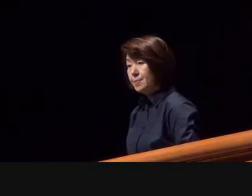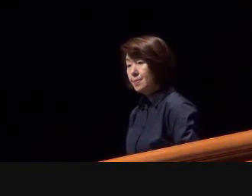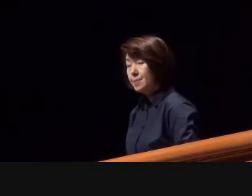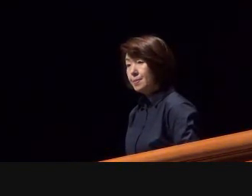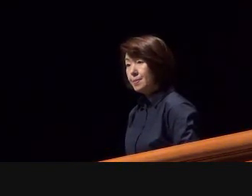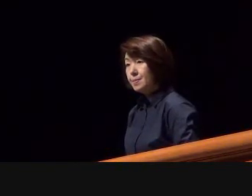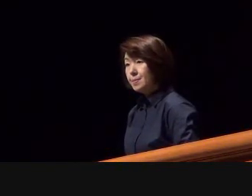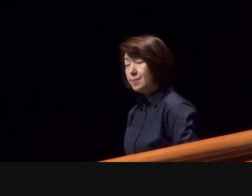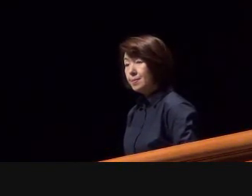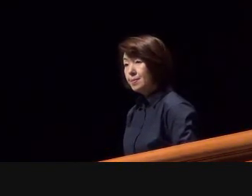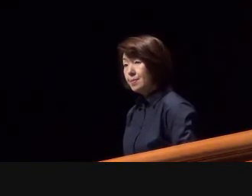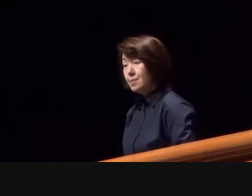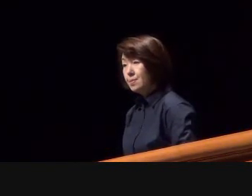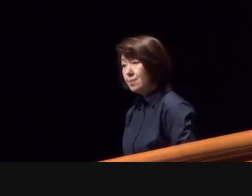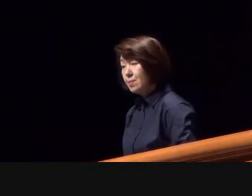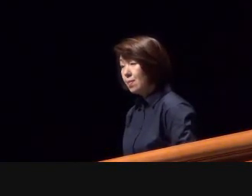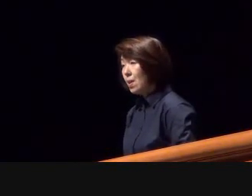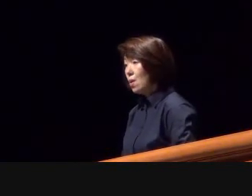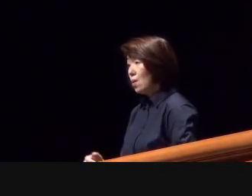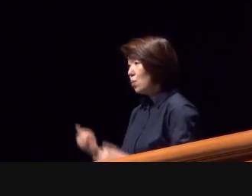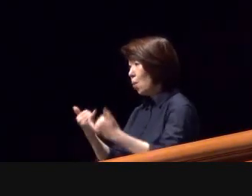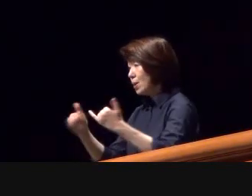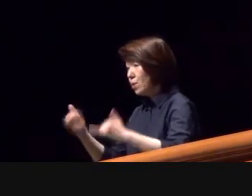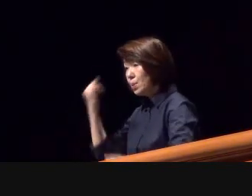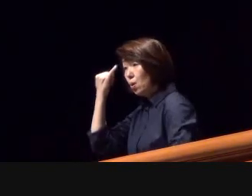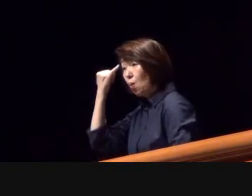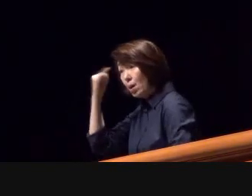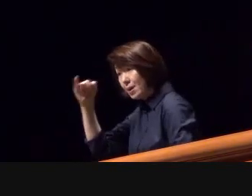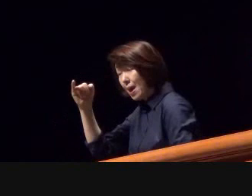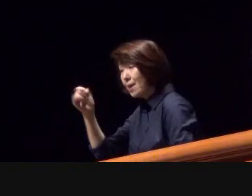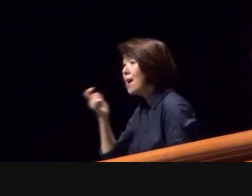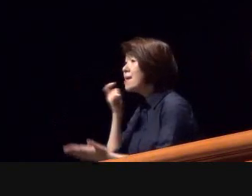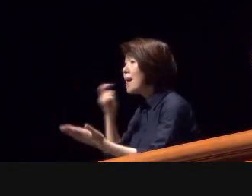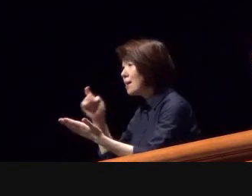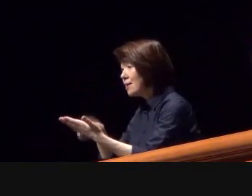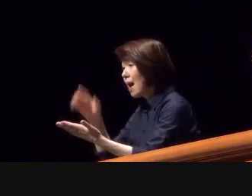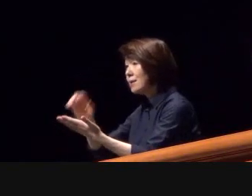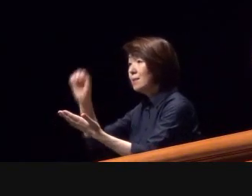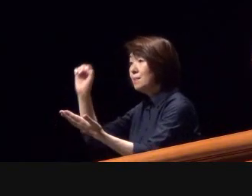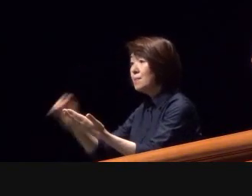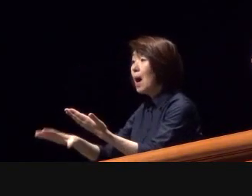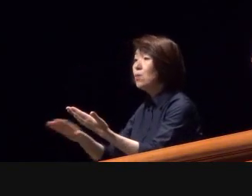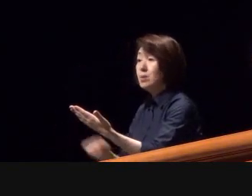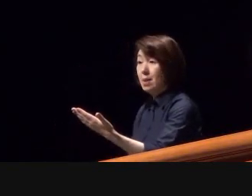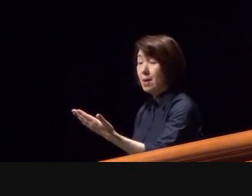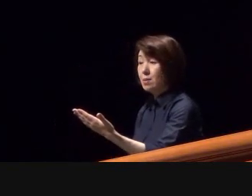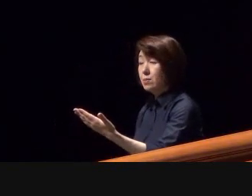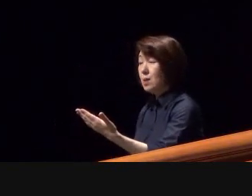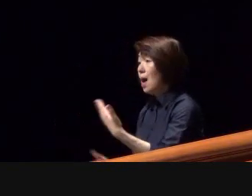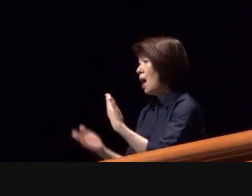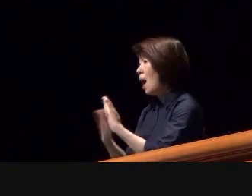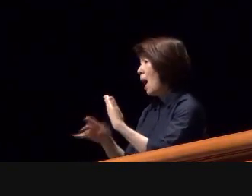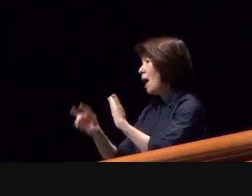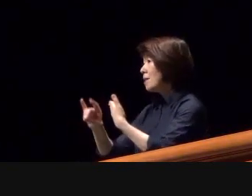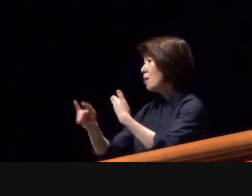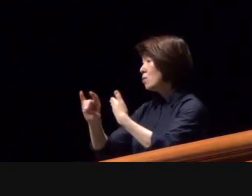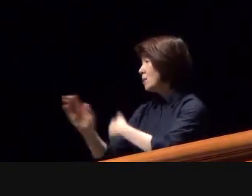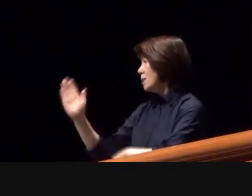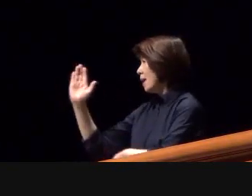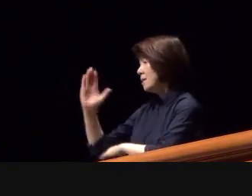人々の意見というものが、そのようにして足蹴にさせ、巧みな政治手